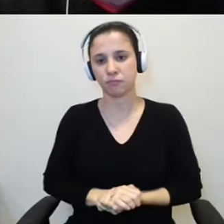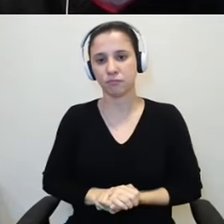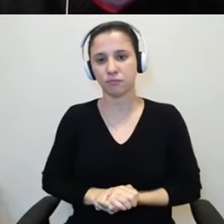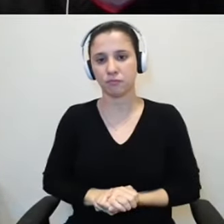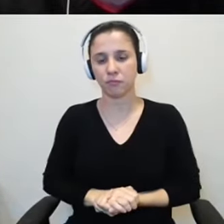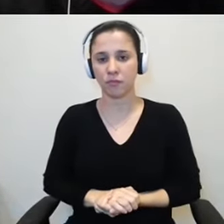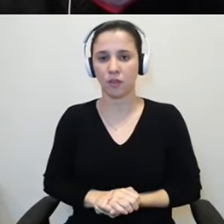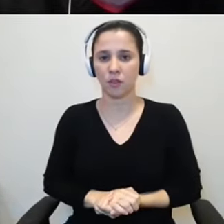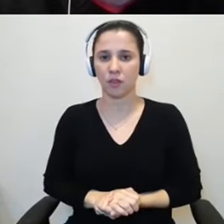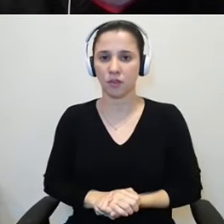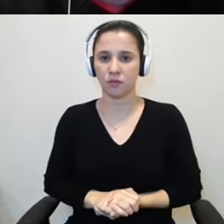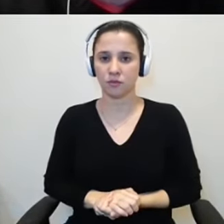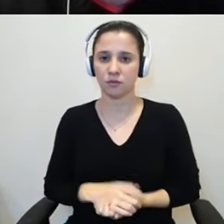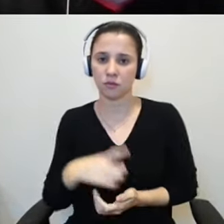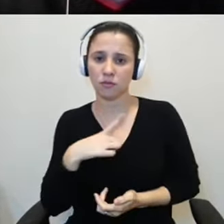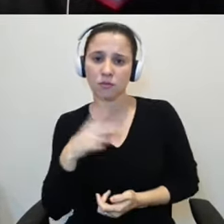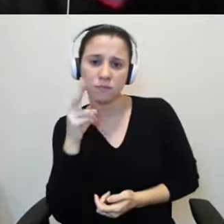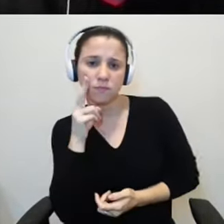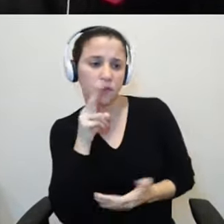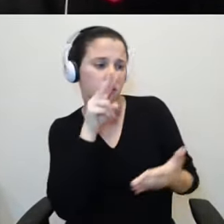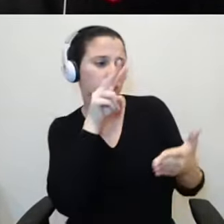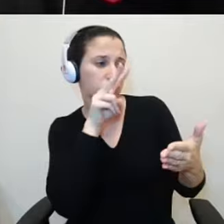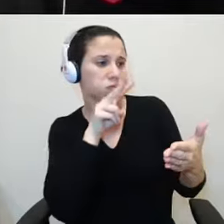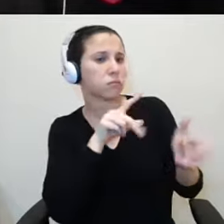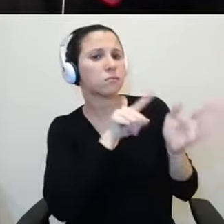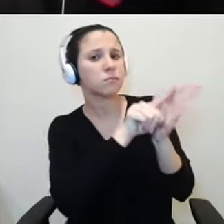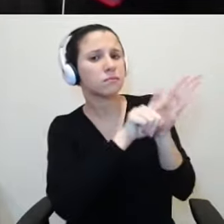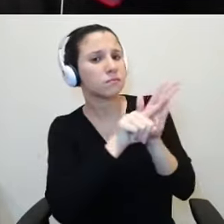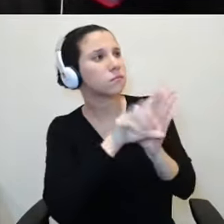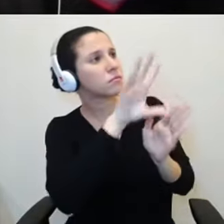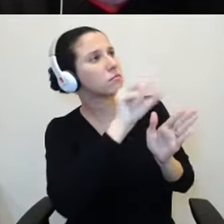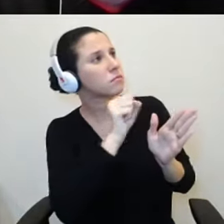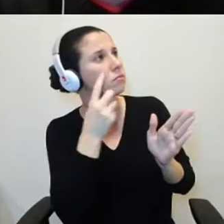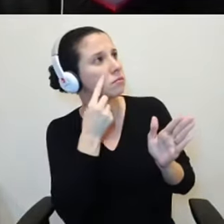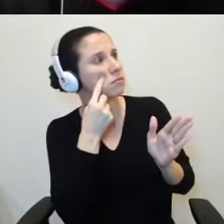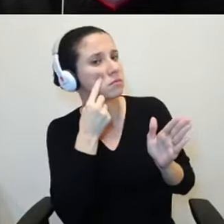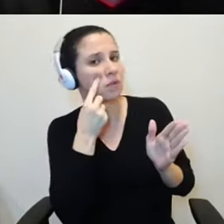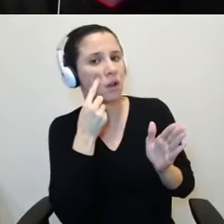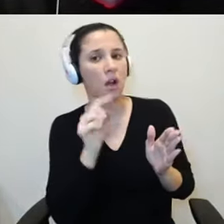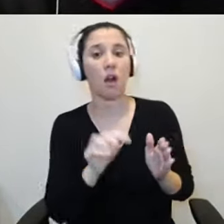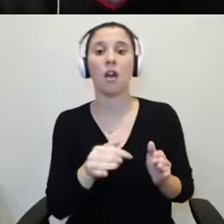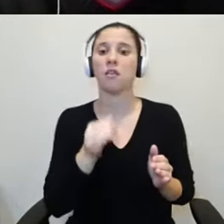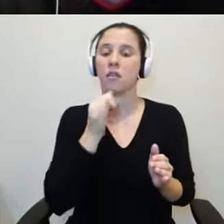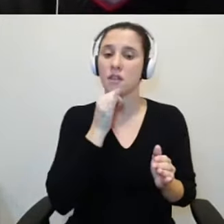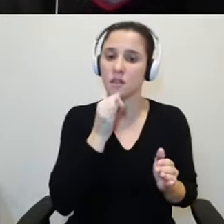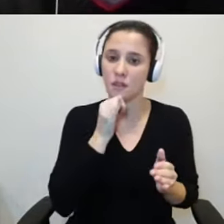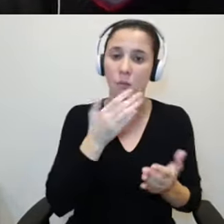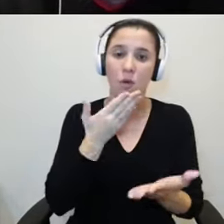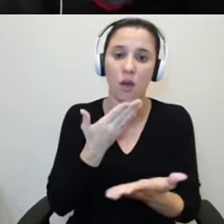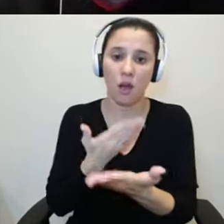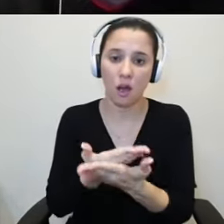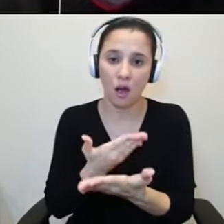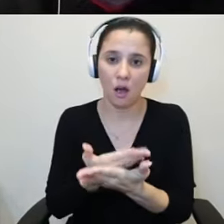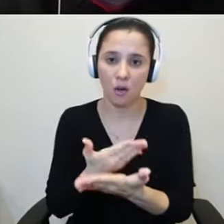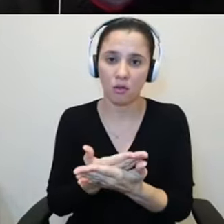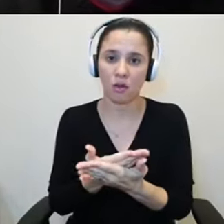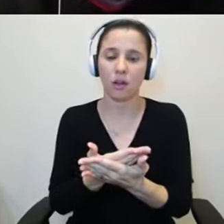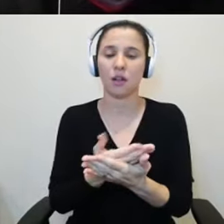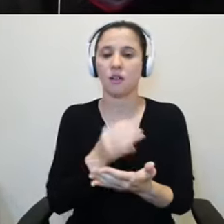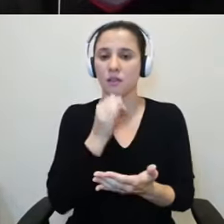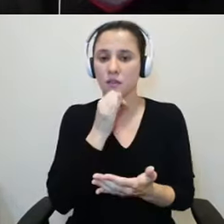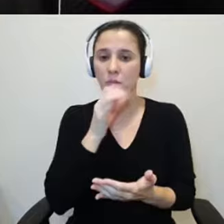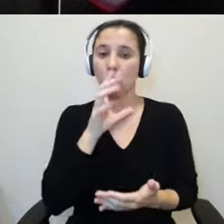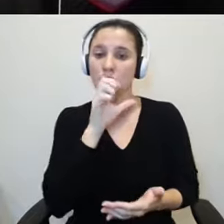verificar aqui mais perguntas. Quantas aulas síncronas, sábado e noturno? Então, pessoal, qual que é